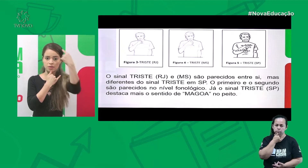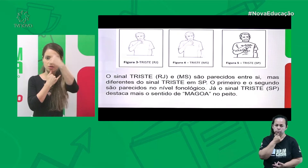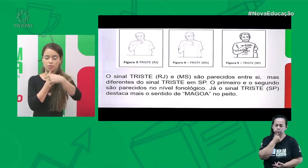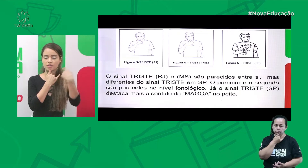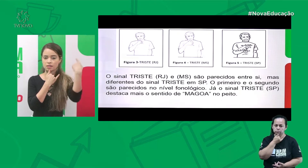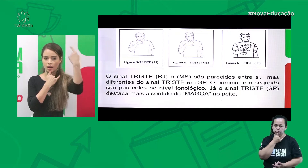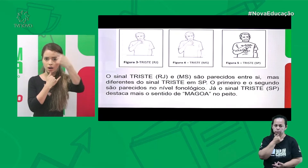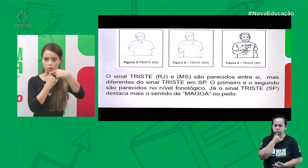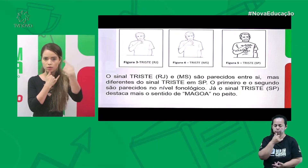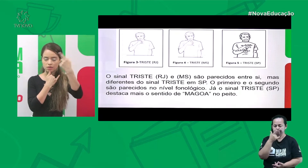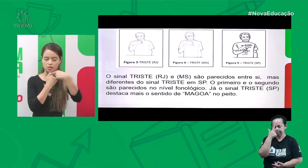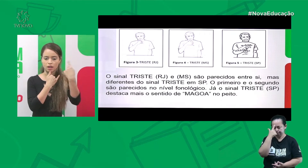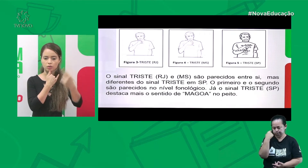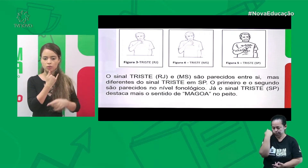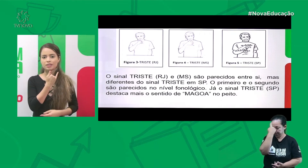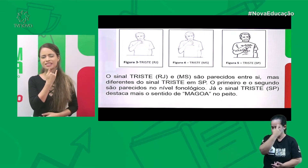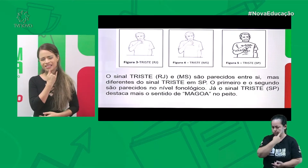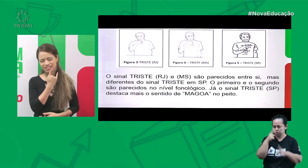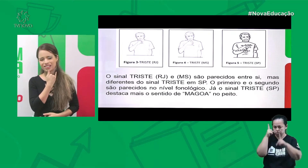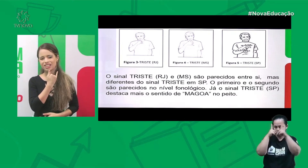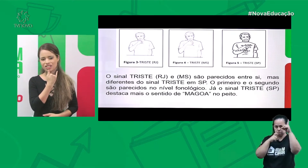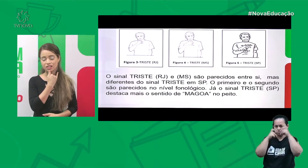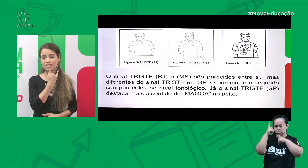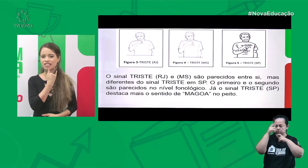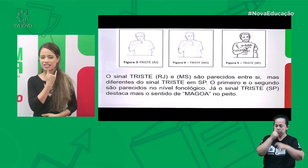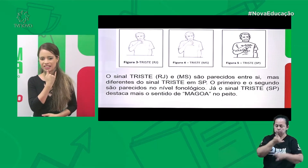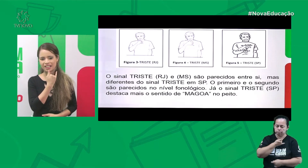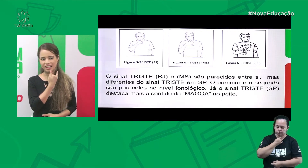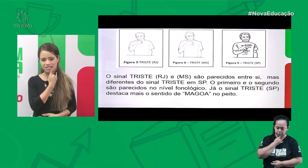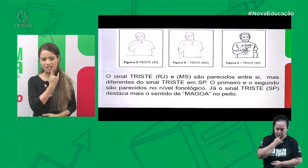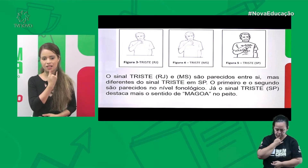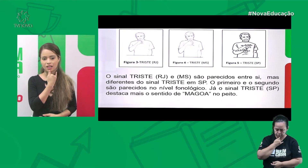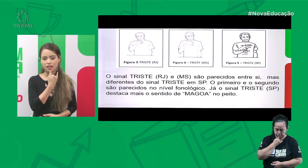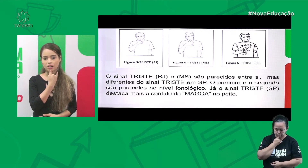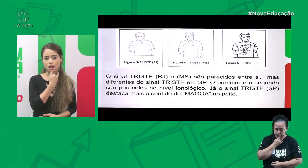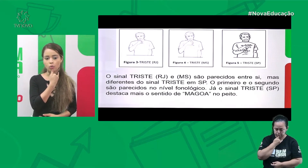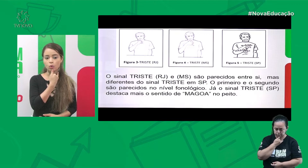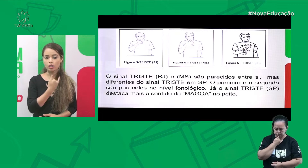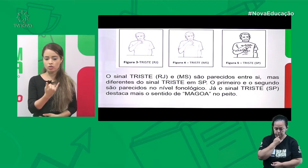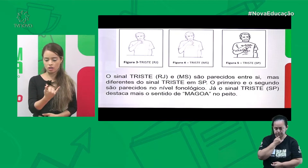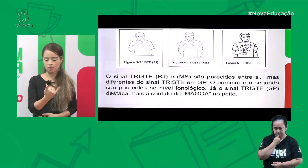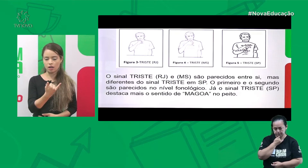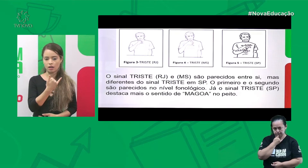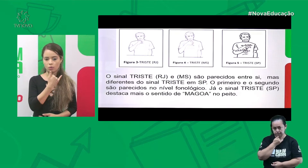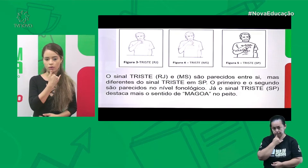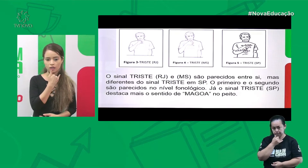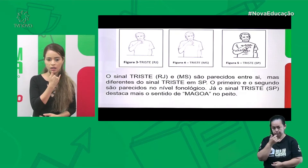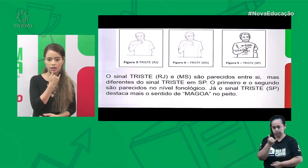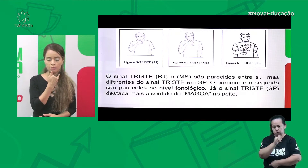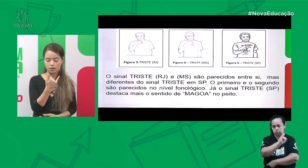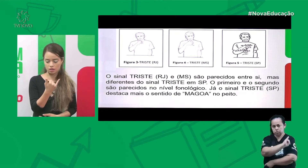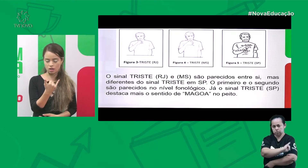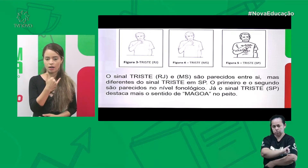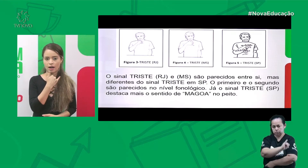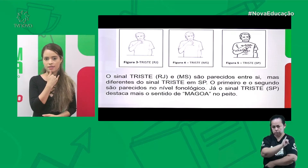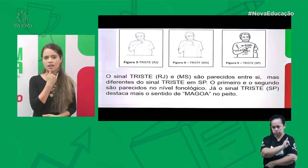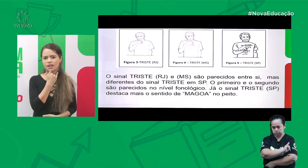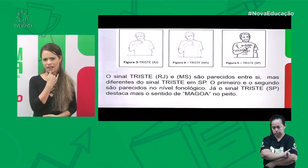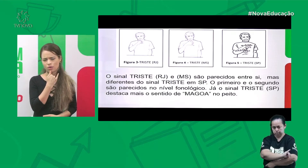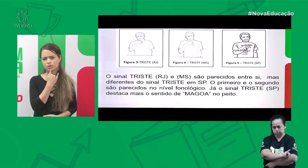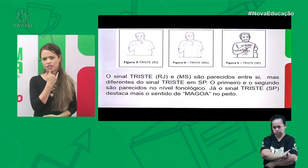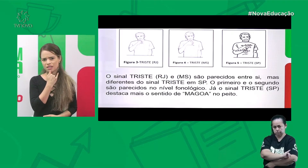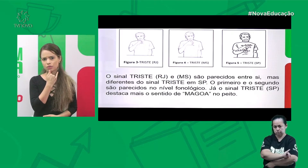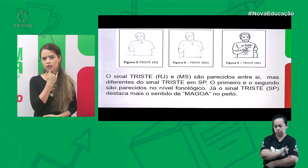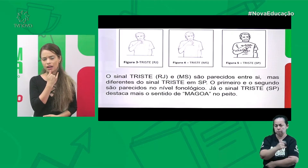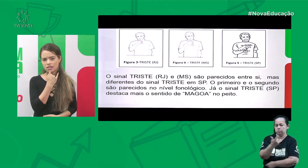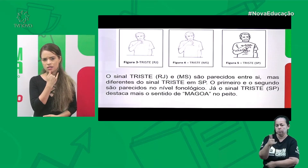a expressão facial, certo? De triste, de tristeza. Então, no Rio de Janeiro e em Minas Gerais,